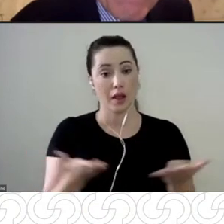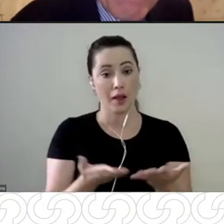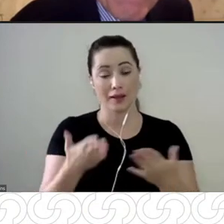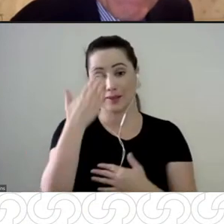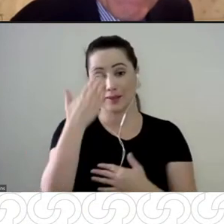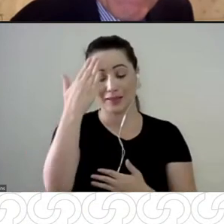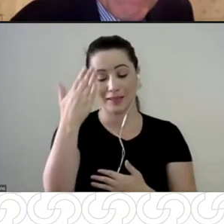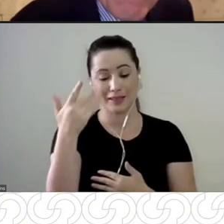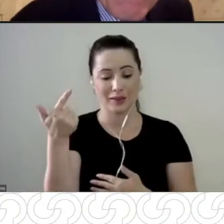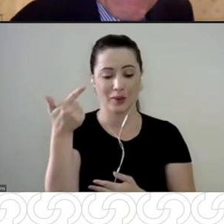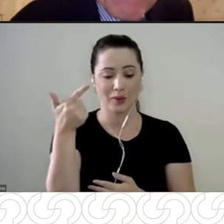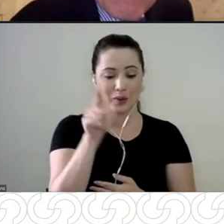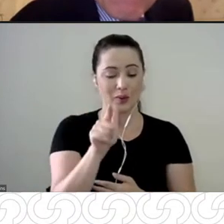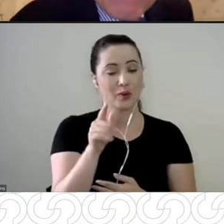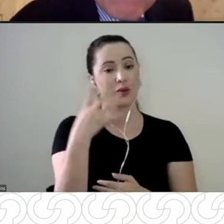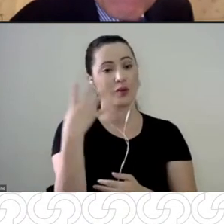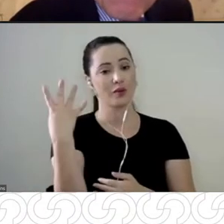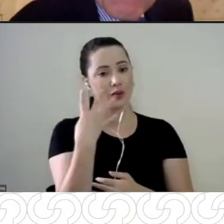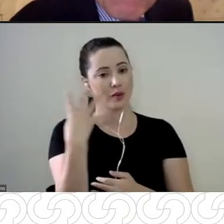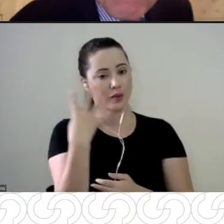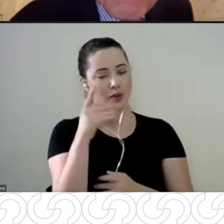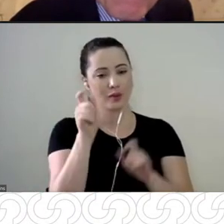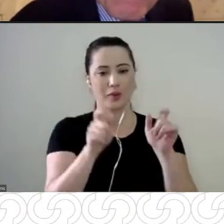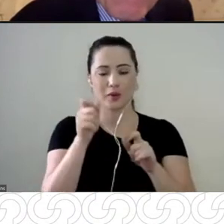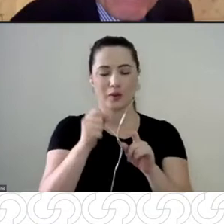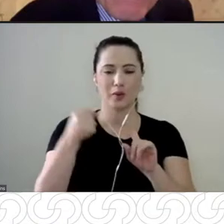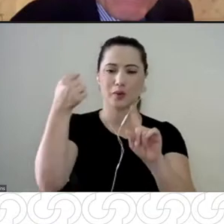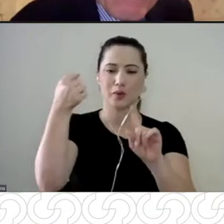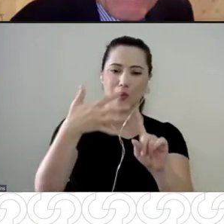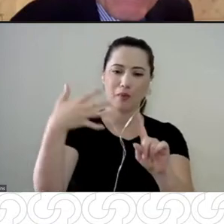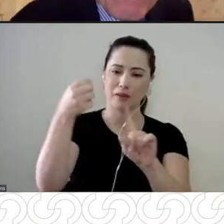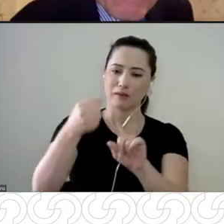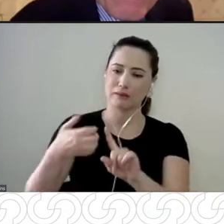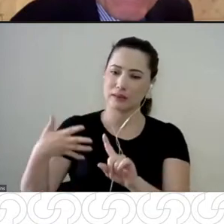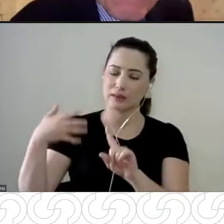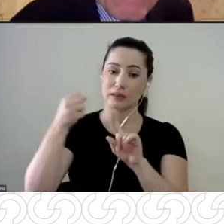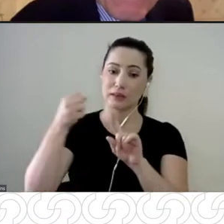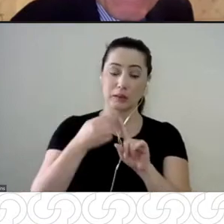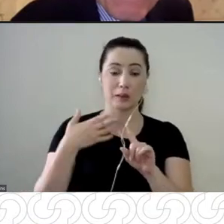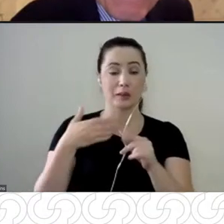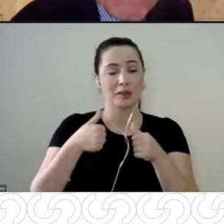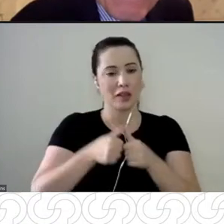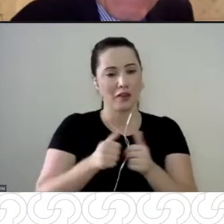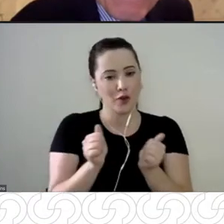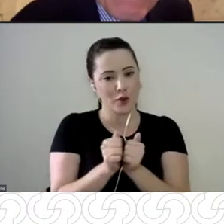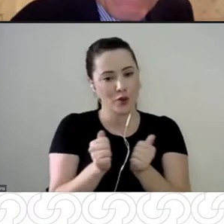uma vez aos quatro palestrantes por terem abrilhantado aqui o nosso evento